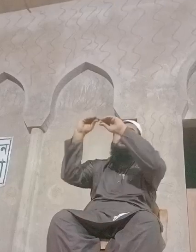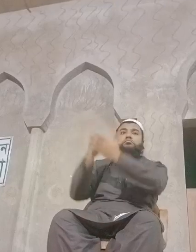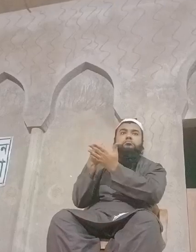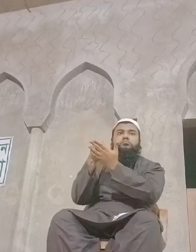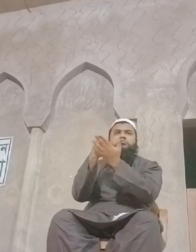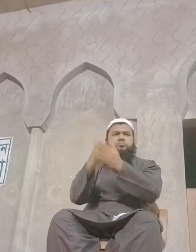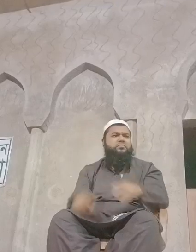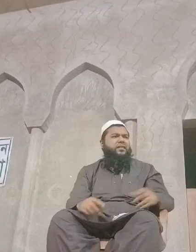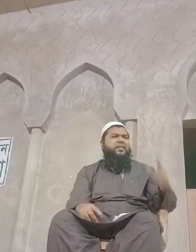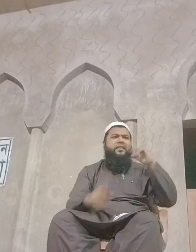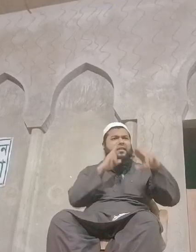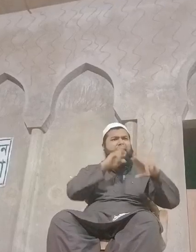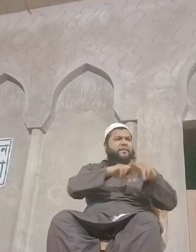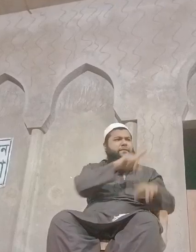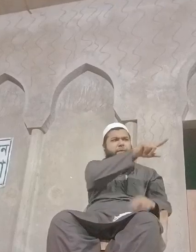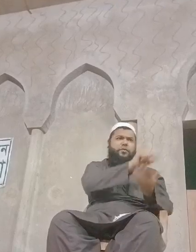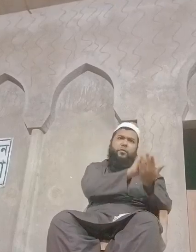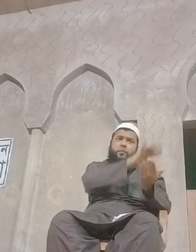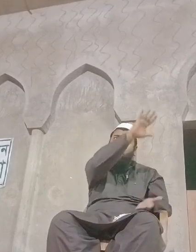থাকলেও তুমি ইয়াকিন করে এর দ্বারাই কিছু হবে না।